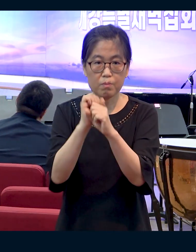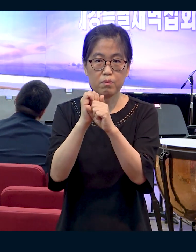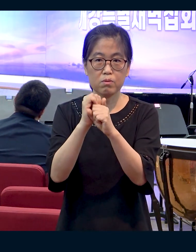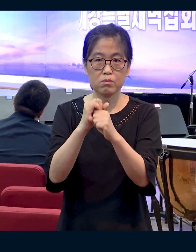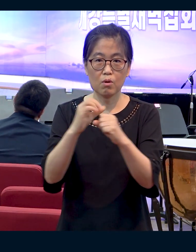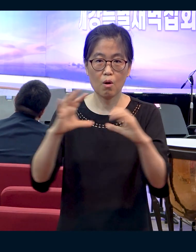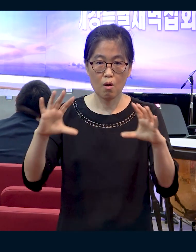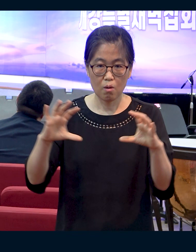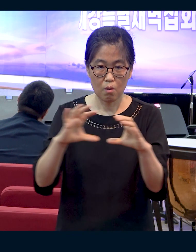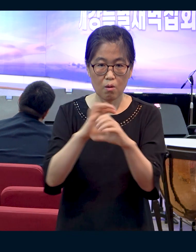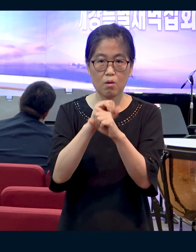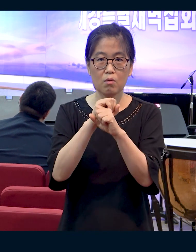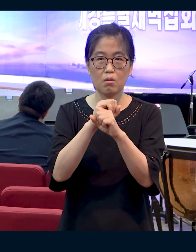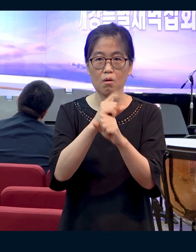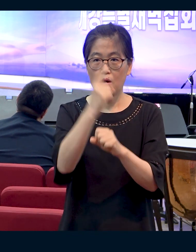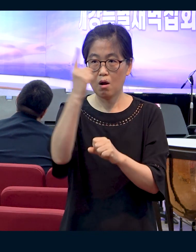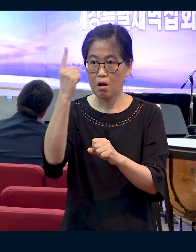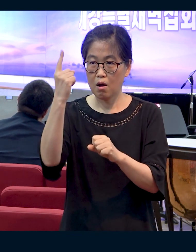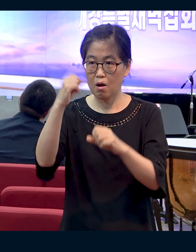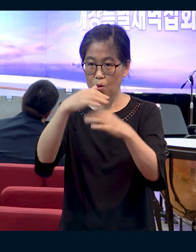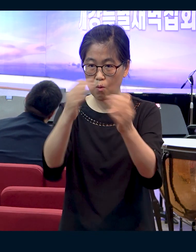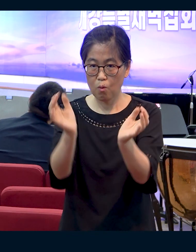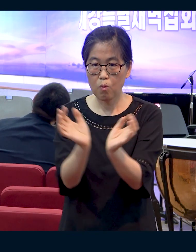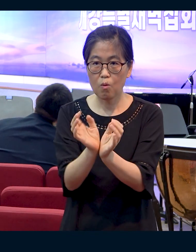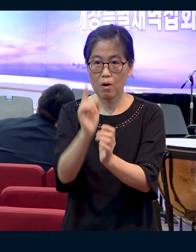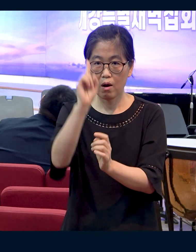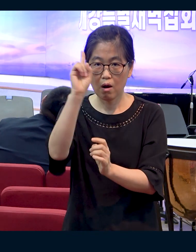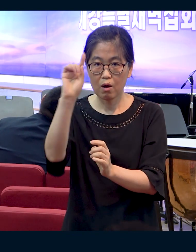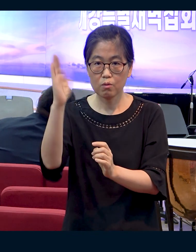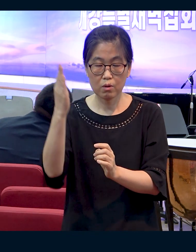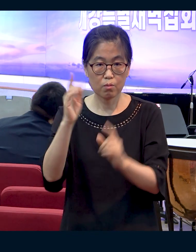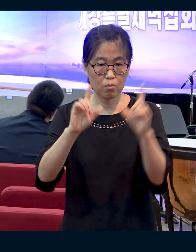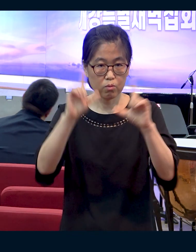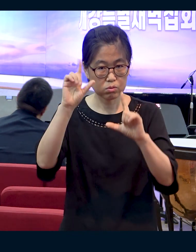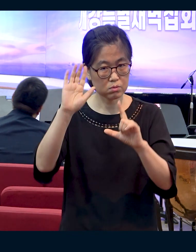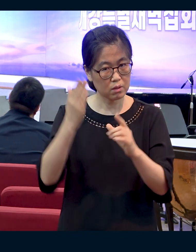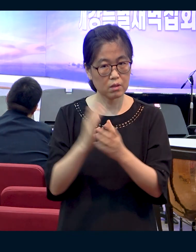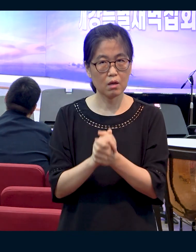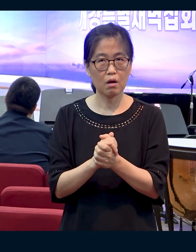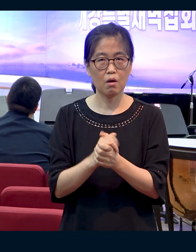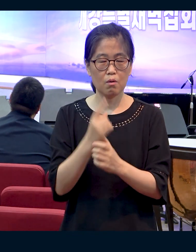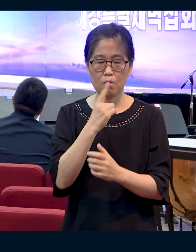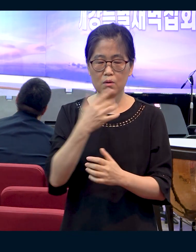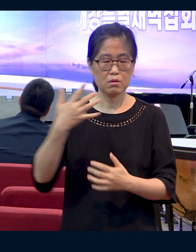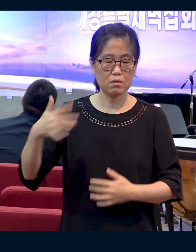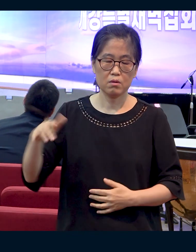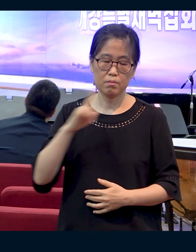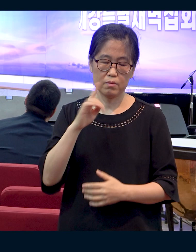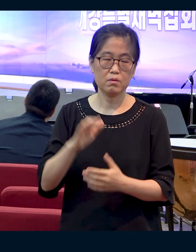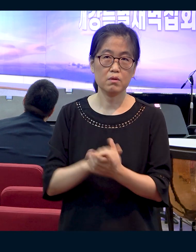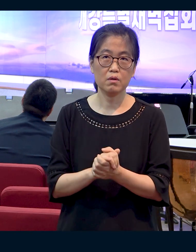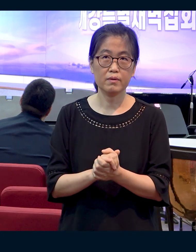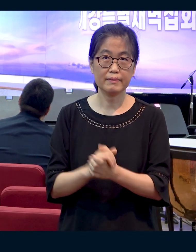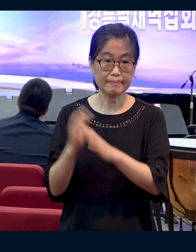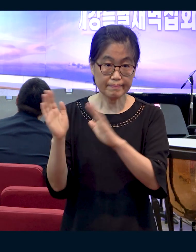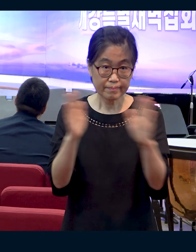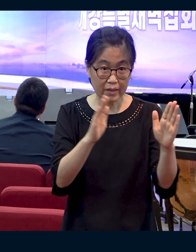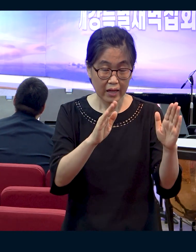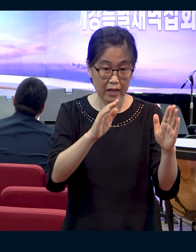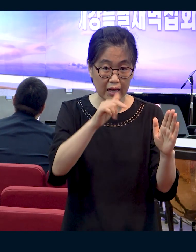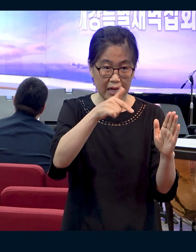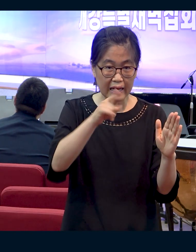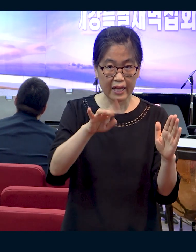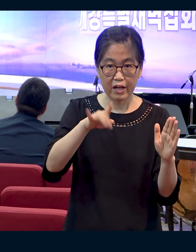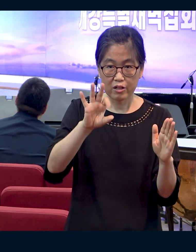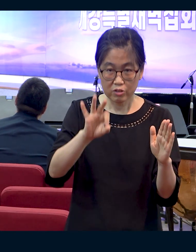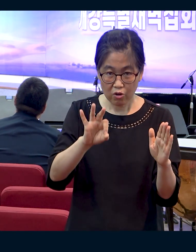이게 바로 십자가의 영성이에요. 십자가의 영성. 더군다나 개성만 있으면 좋은데 이것과 함께